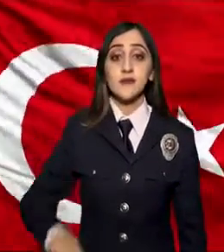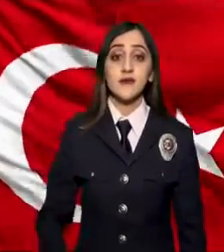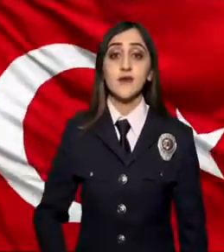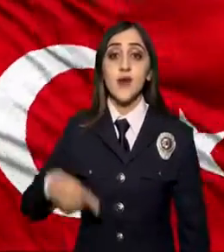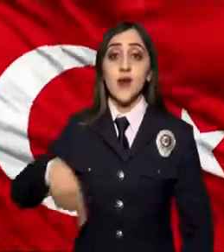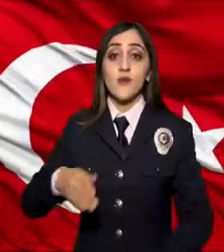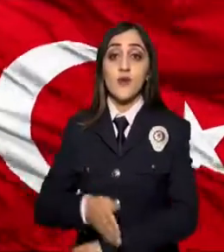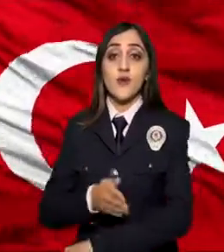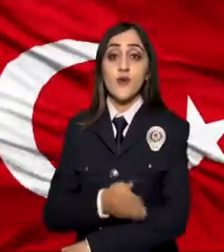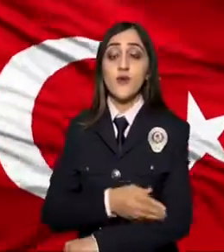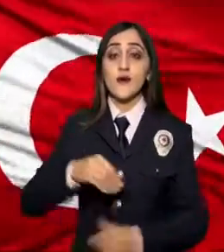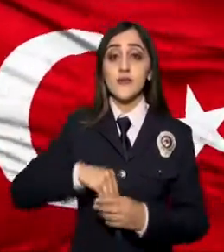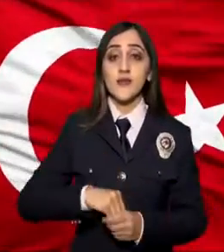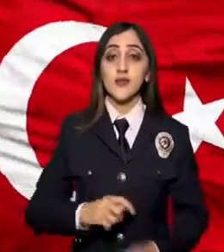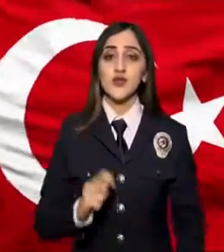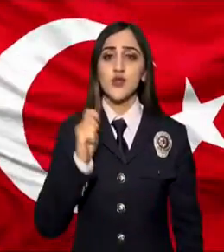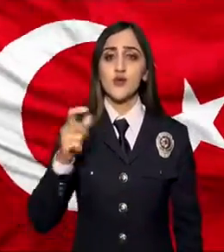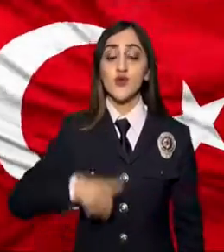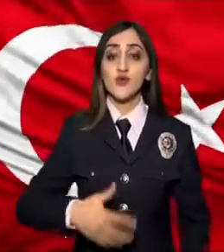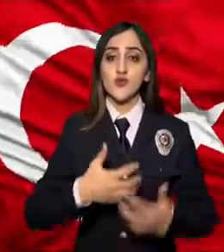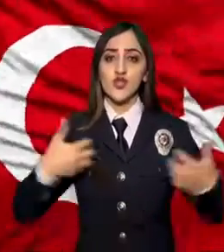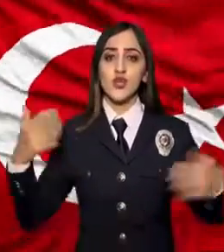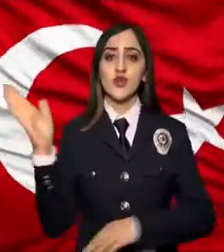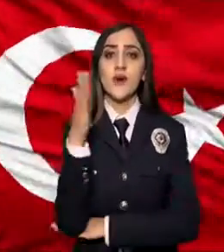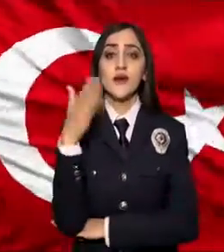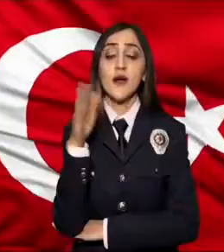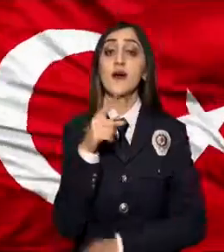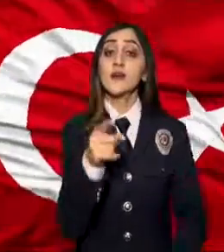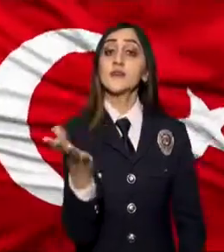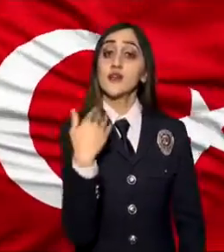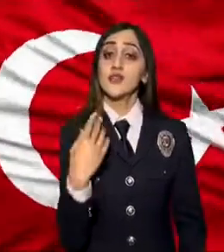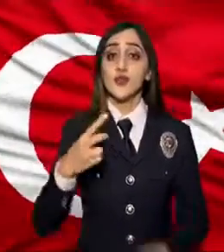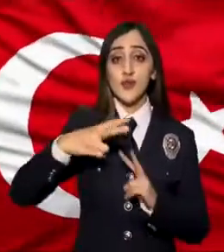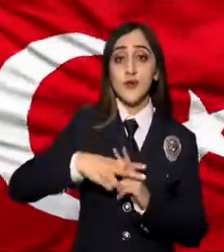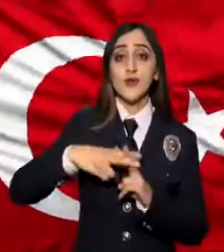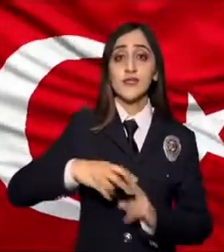yakındadır. Bu vatan için söz bu şanlı bayrağı. Sen çağır polis.